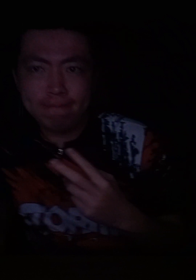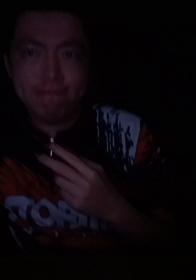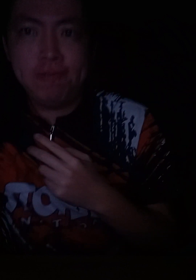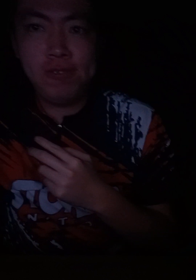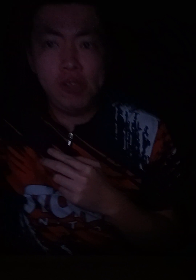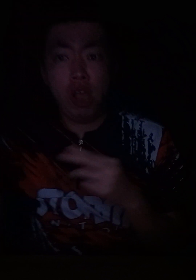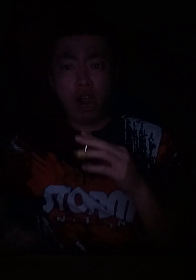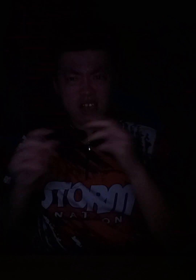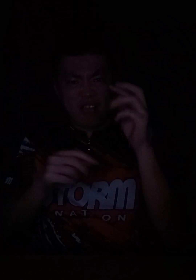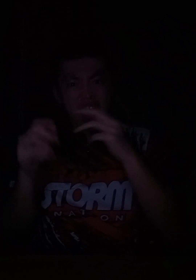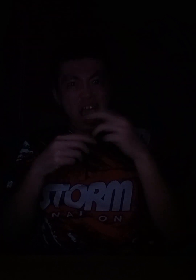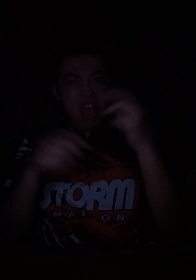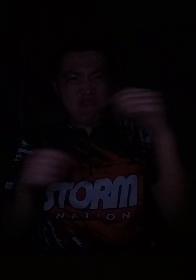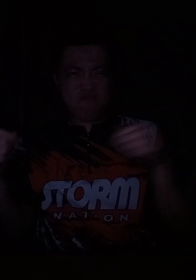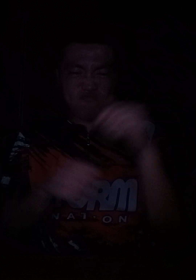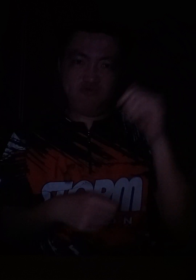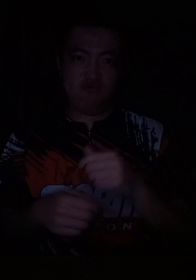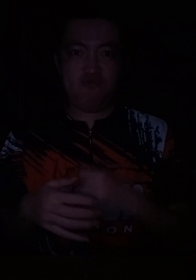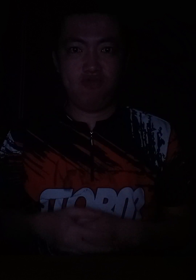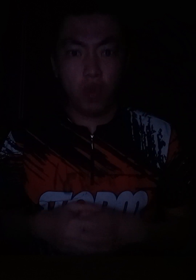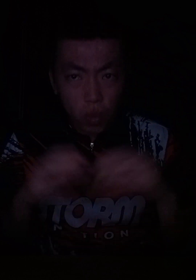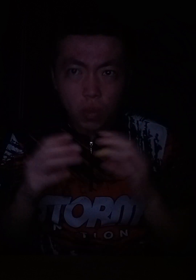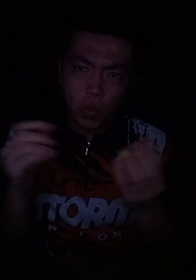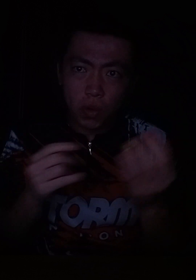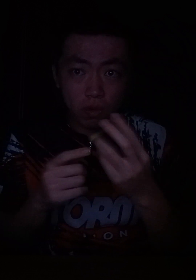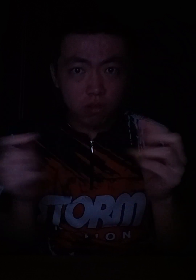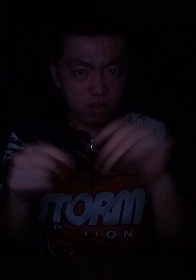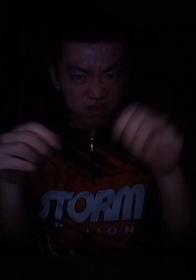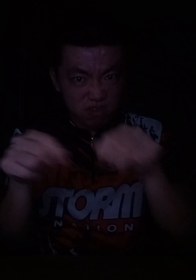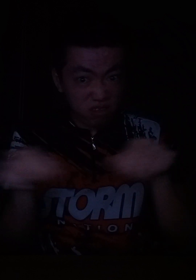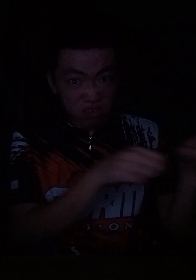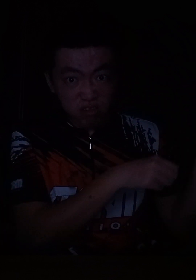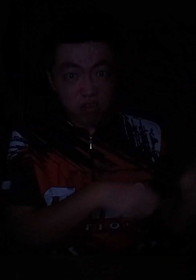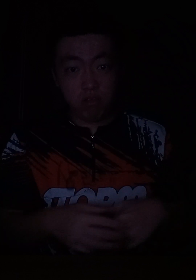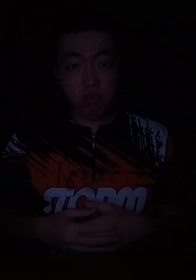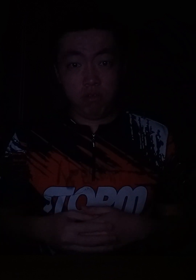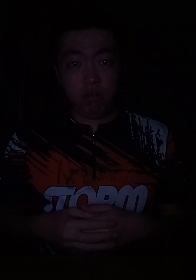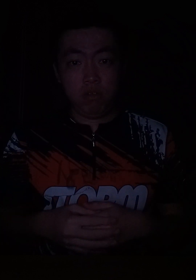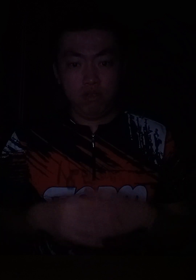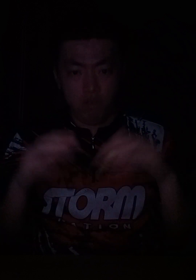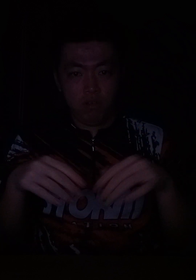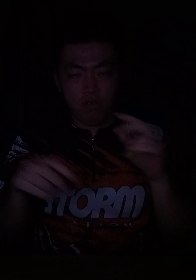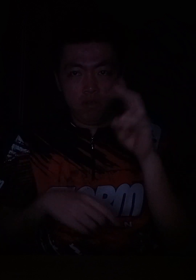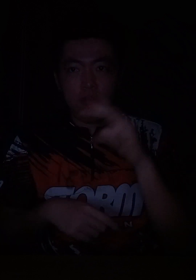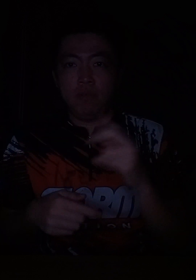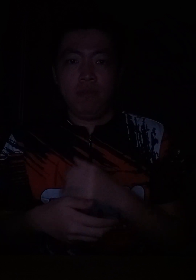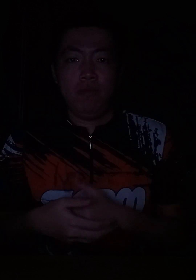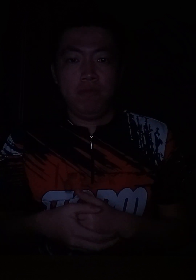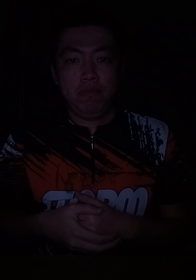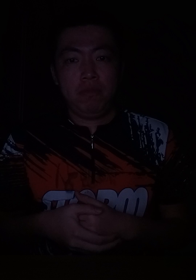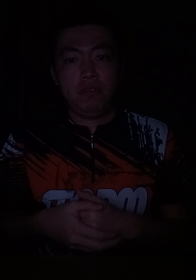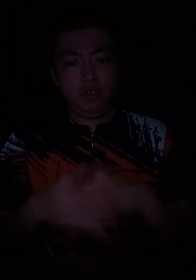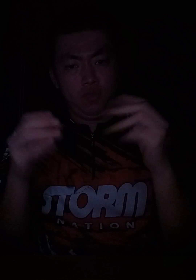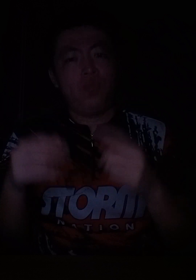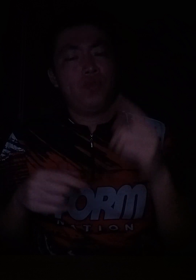남성은 욕설을 하며 몸부림치다 결국 열차 밖으로 끌려 나갑니다. 오늘 오후 12시 반쯤 서울 지하철